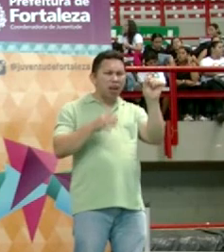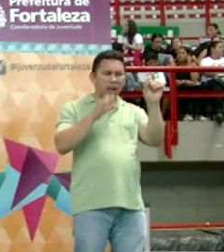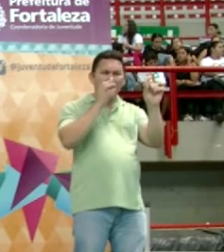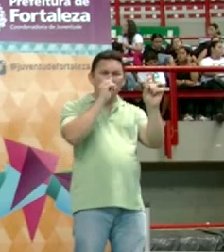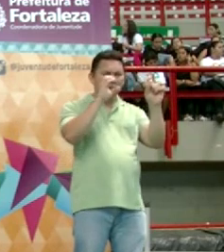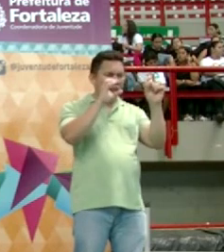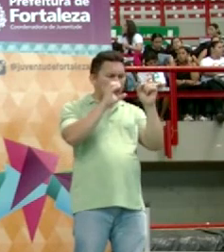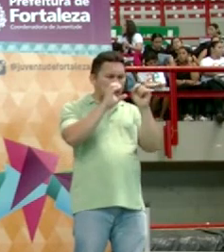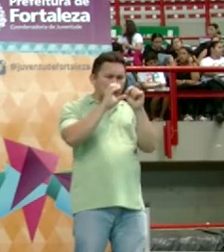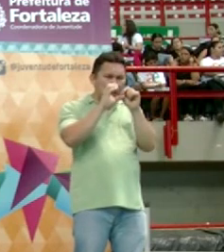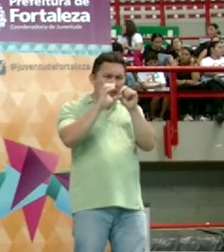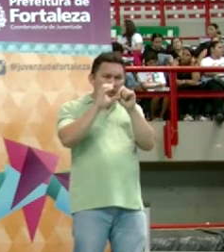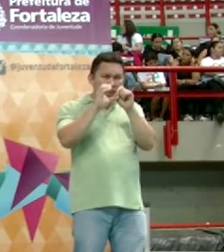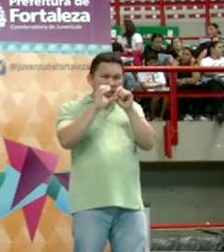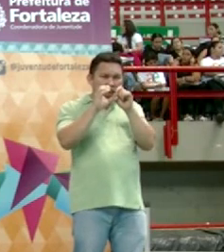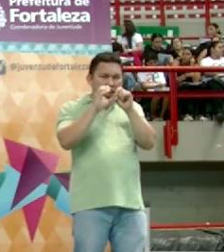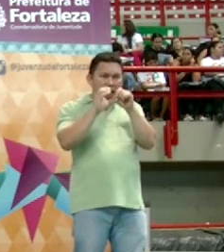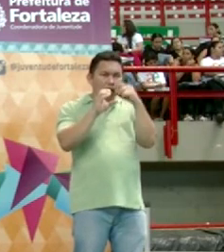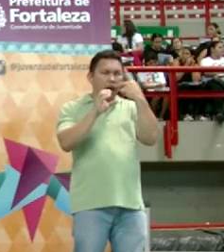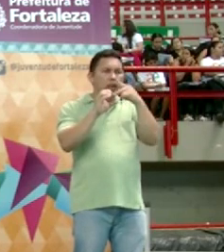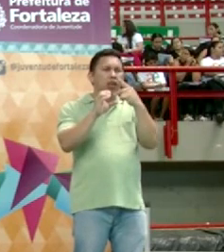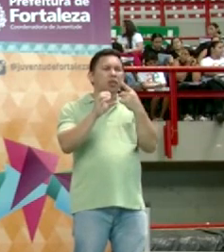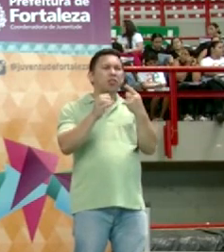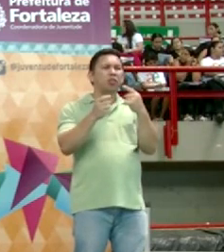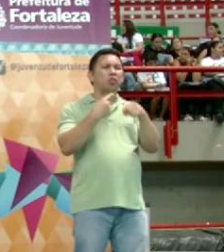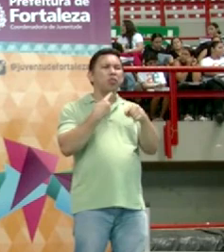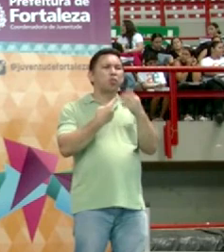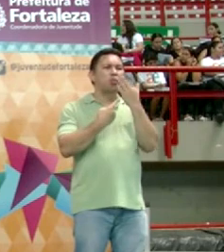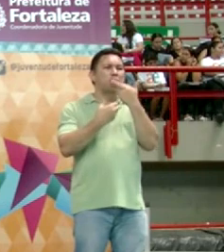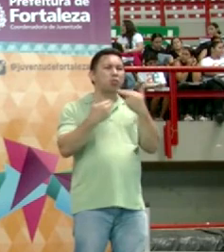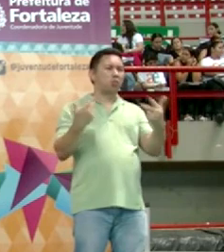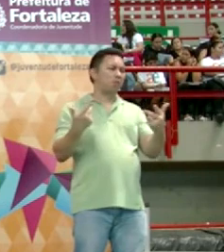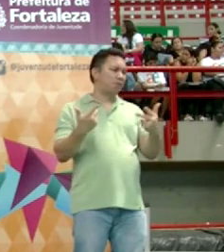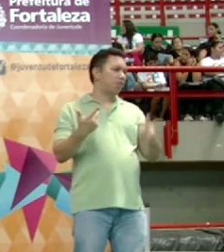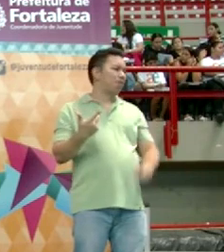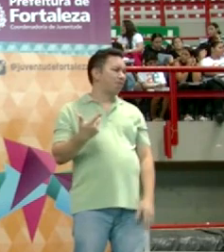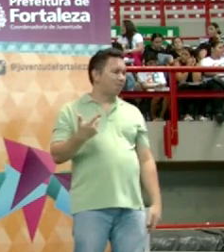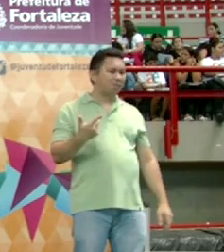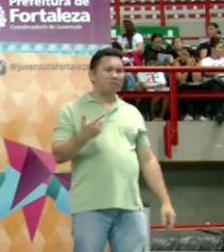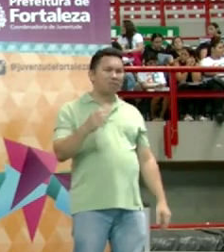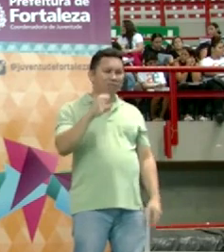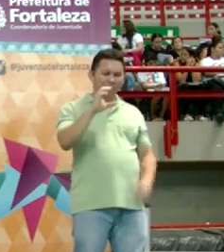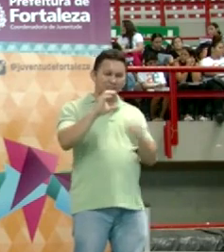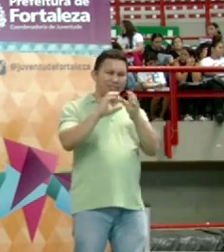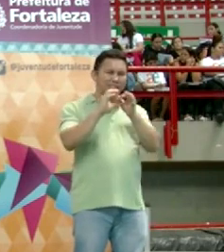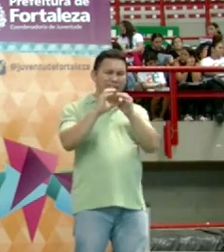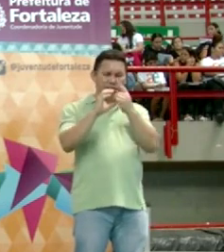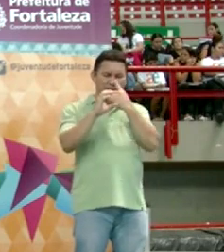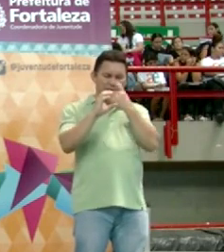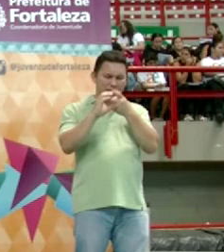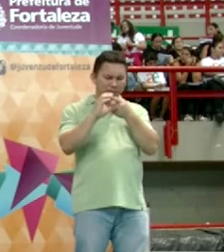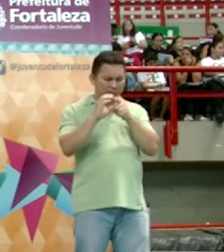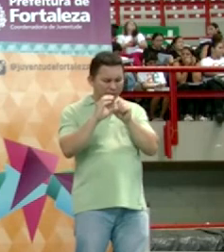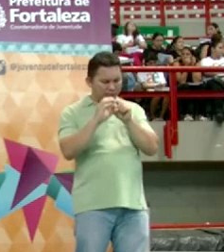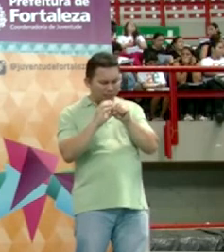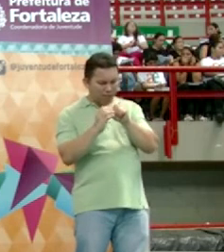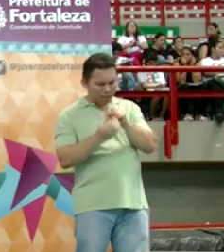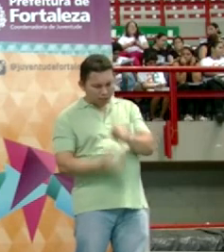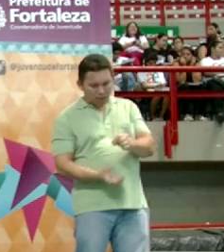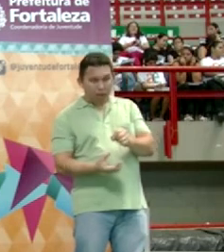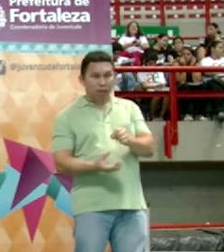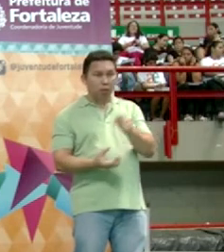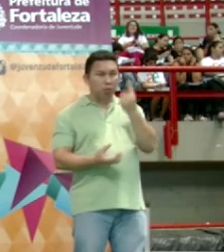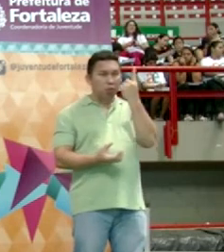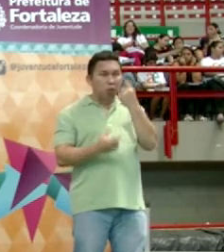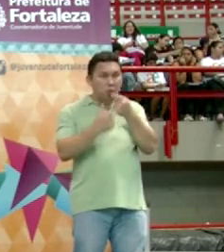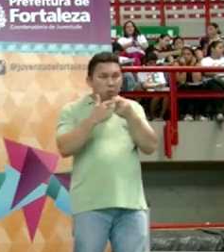laranja, um laranjal, e a laranja ficou imprópria. E aí, meu irmão, estragou um monte de laranja. Então, por causa de